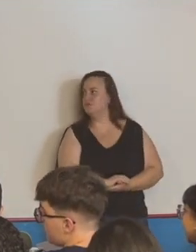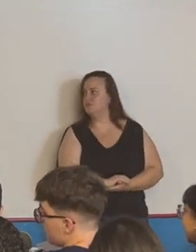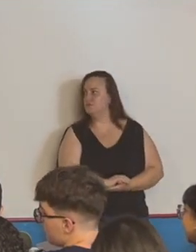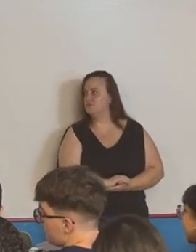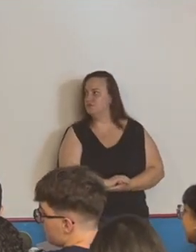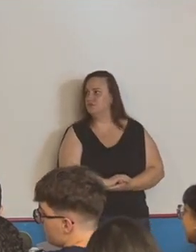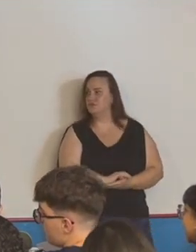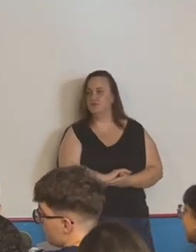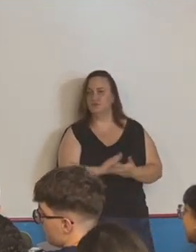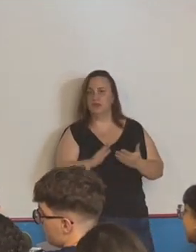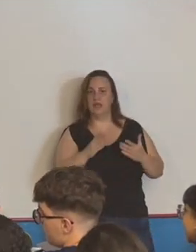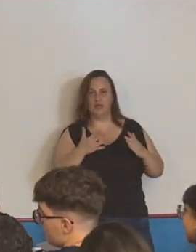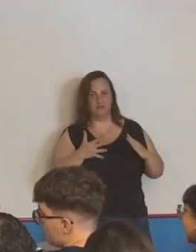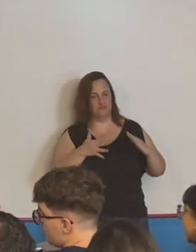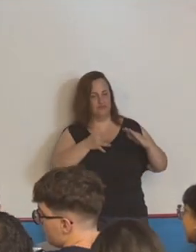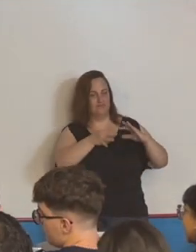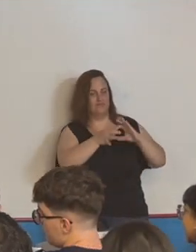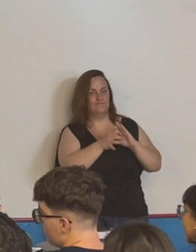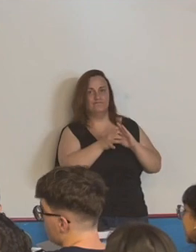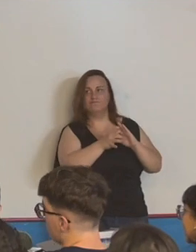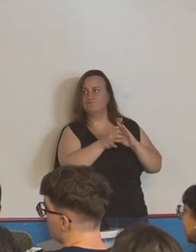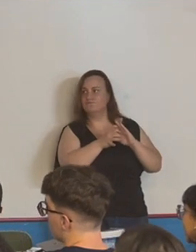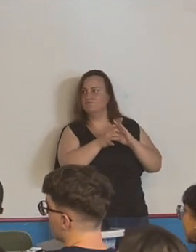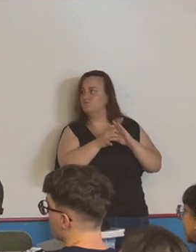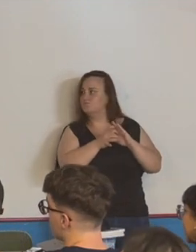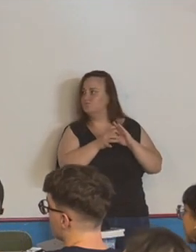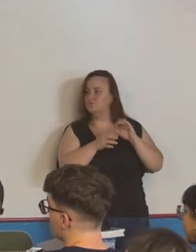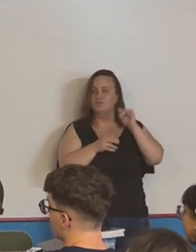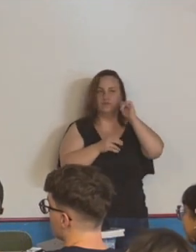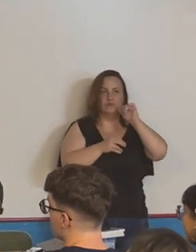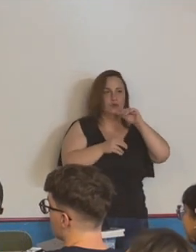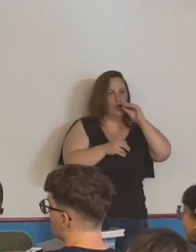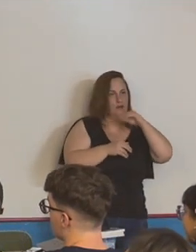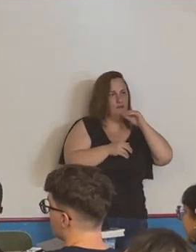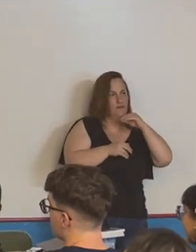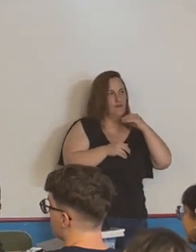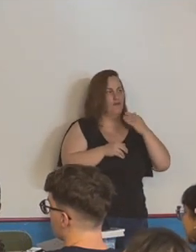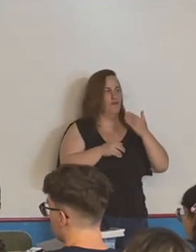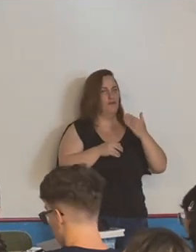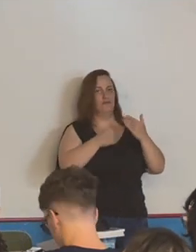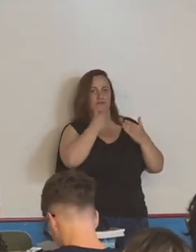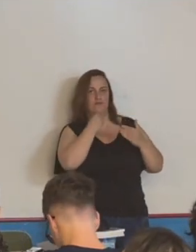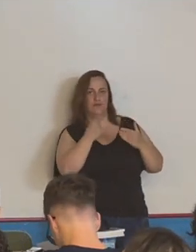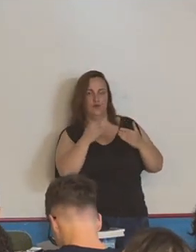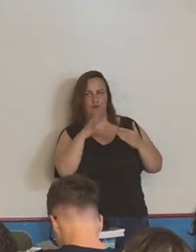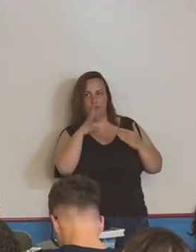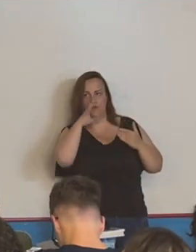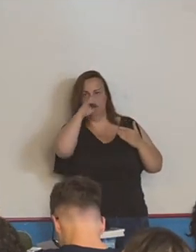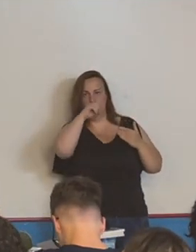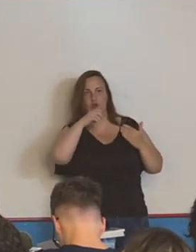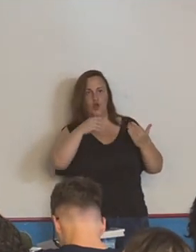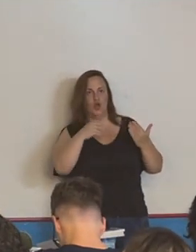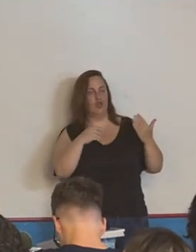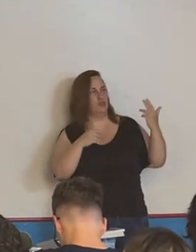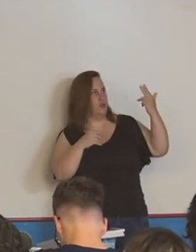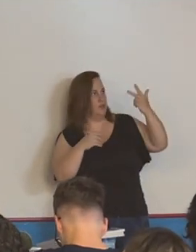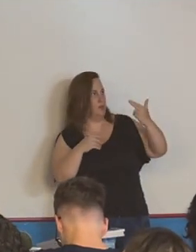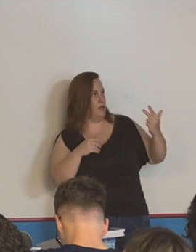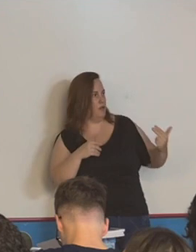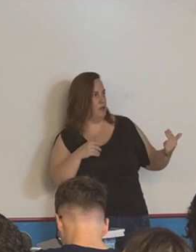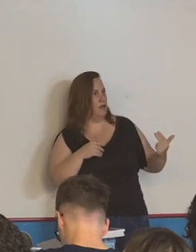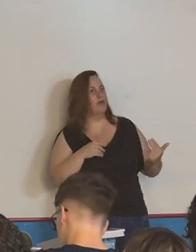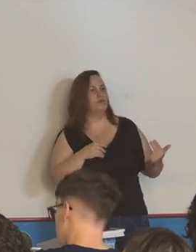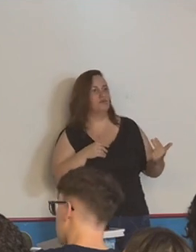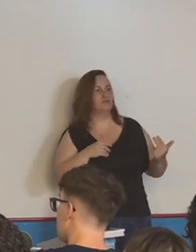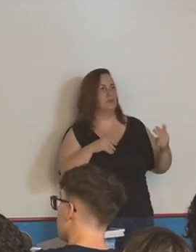estruturando, né, todo esse enlace. A questão do ornamento, né, papel de parede, pinturas com esses, né,